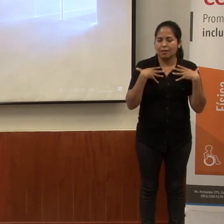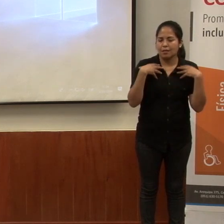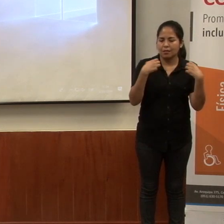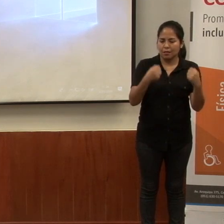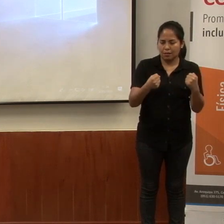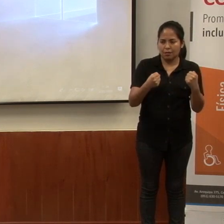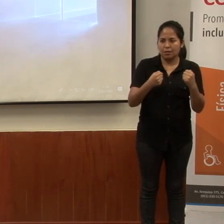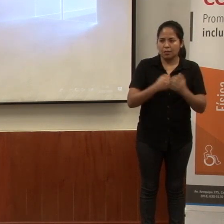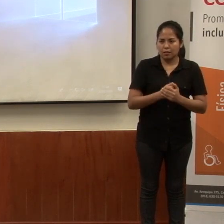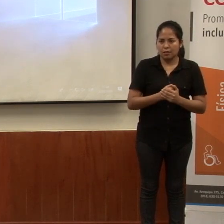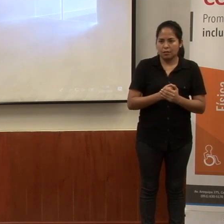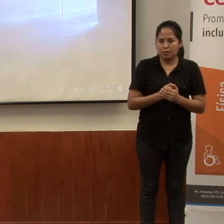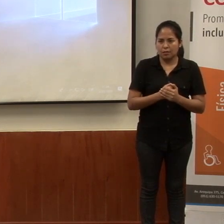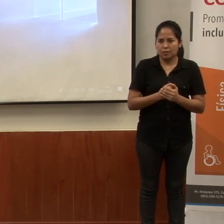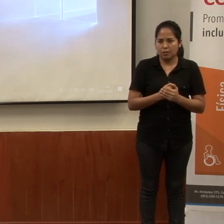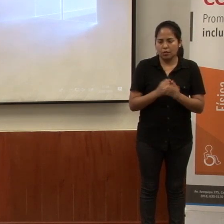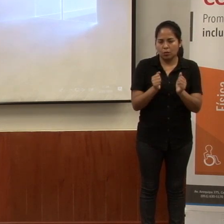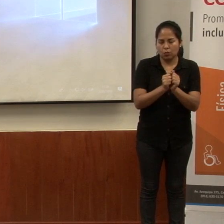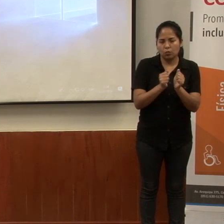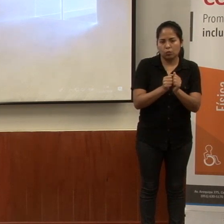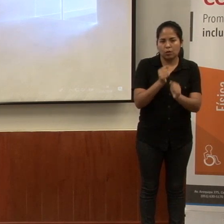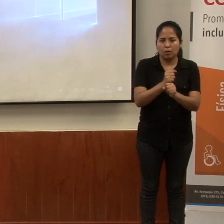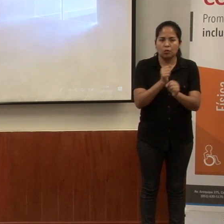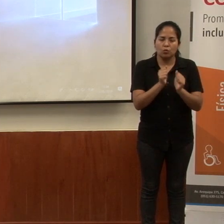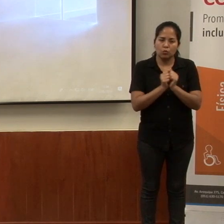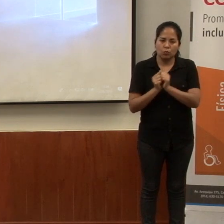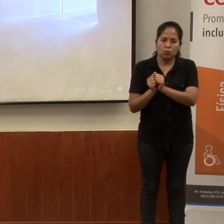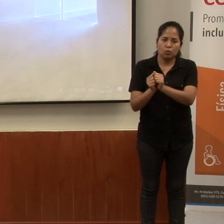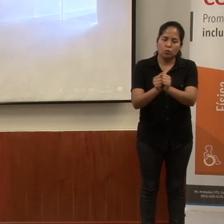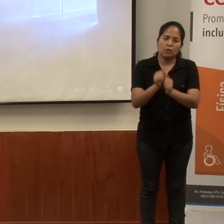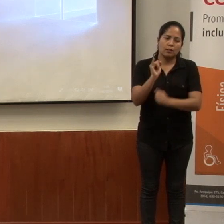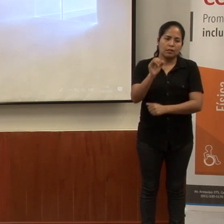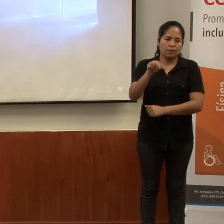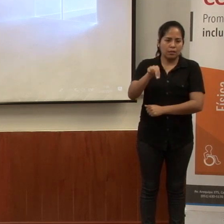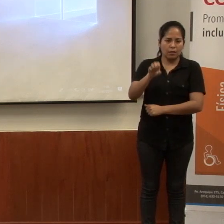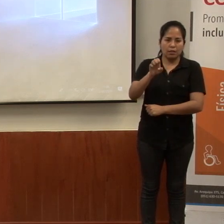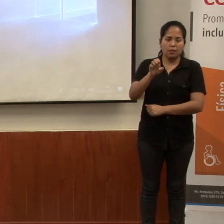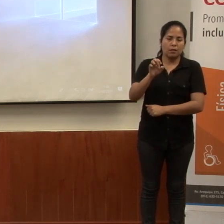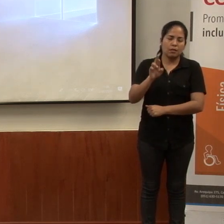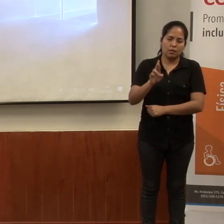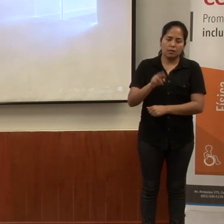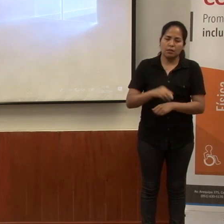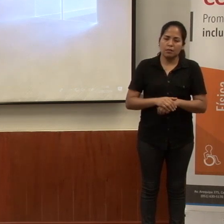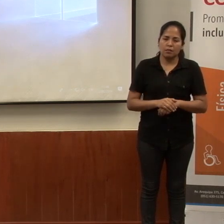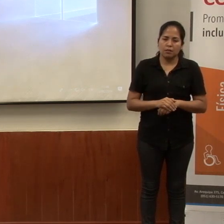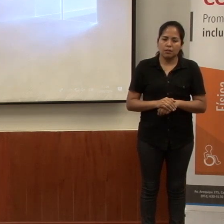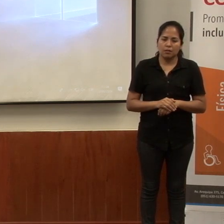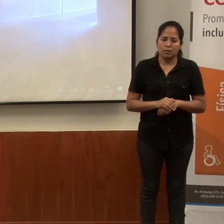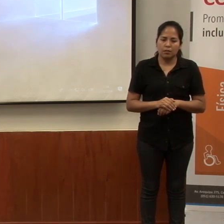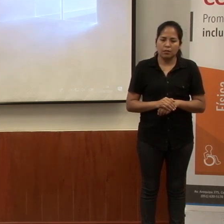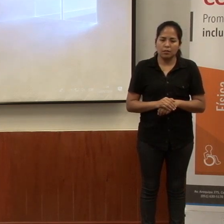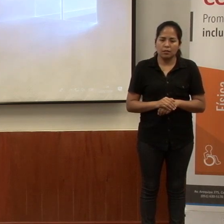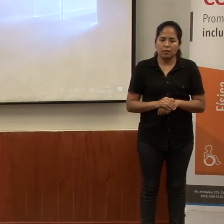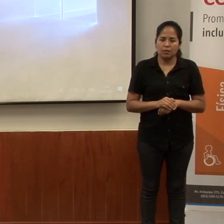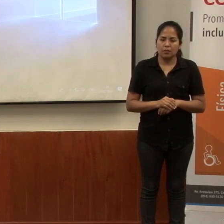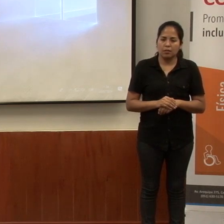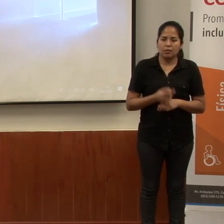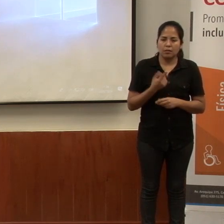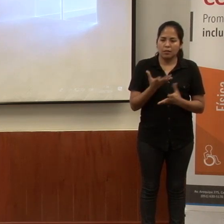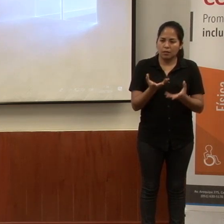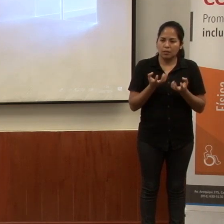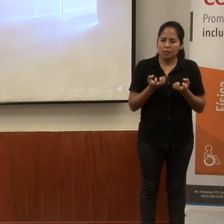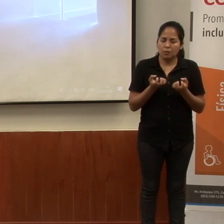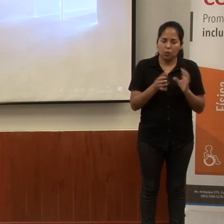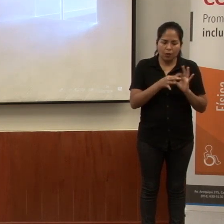en asocio con el INR, y estamos justamente en toda la temática de caracterizar esto, porque lo que queremos